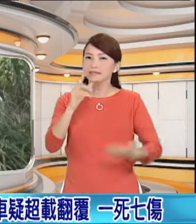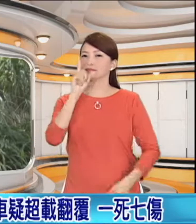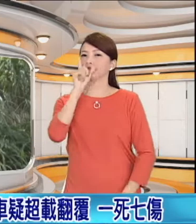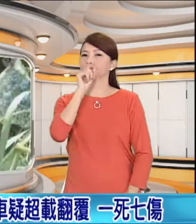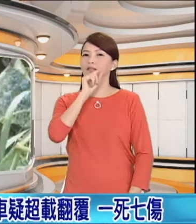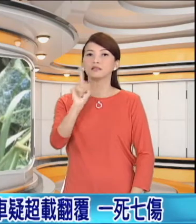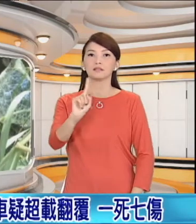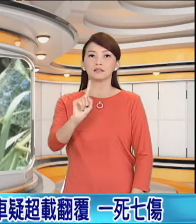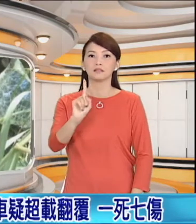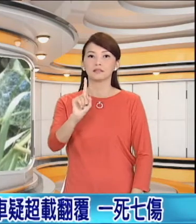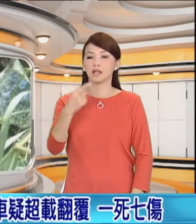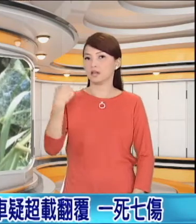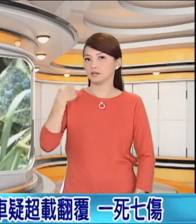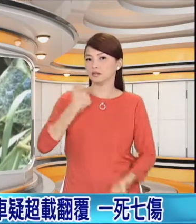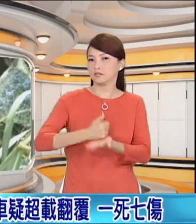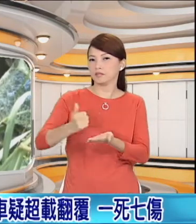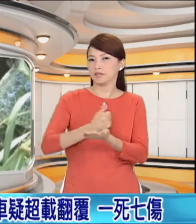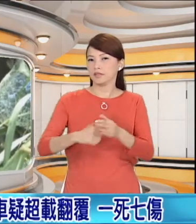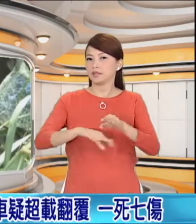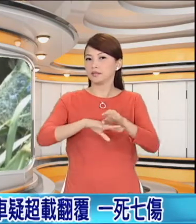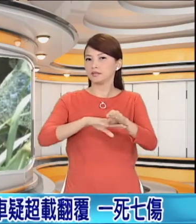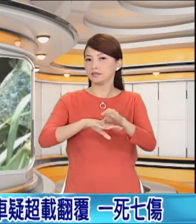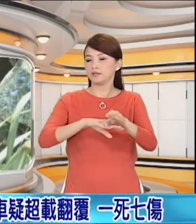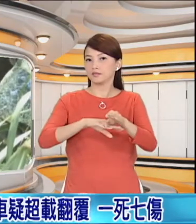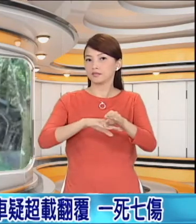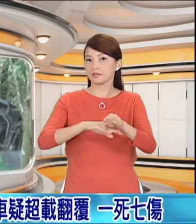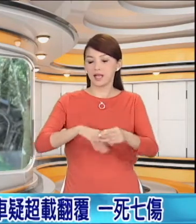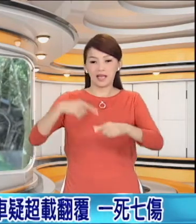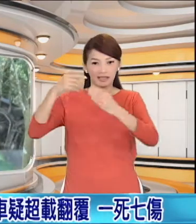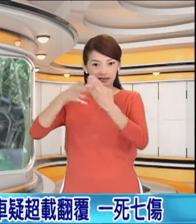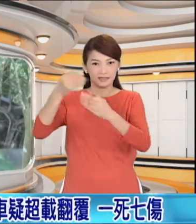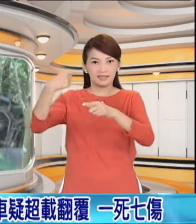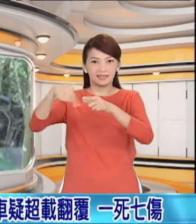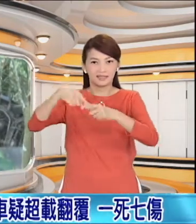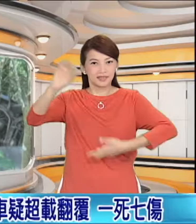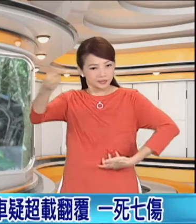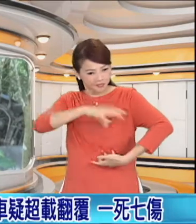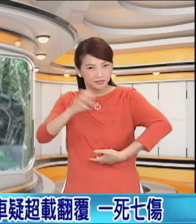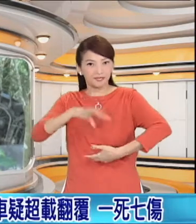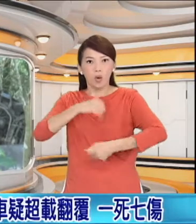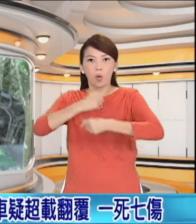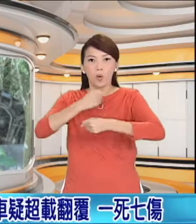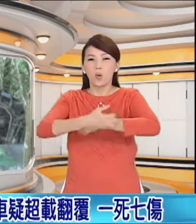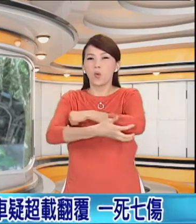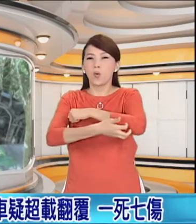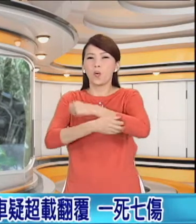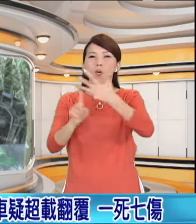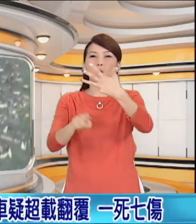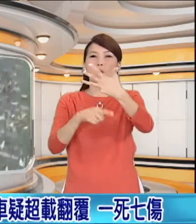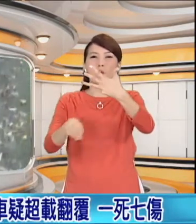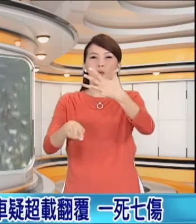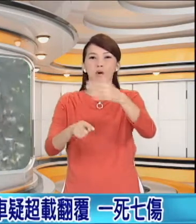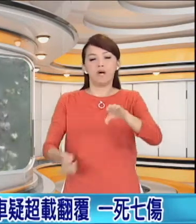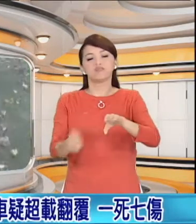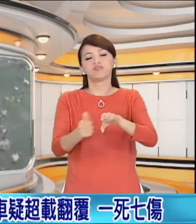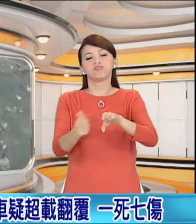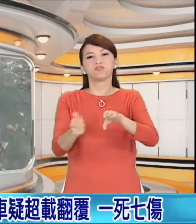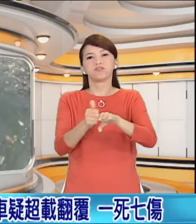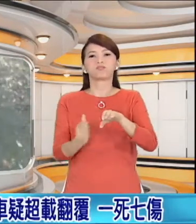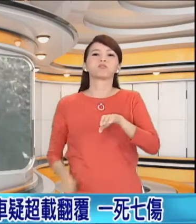又发生采茶车翻覆意外，昨天一部载了八名采茶工的货车行经南投信